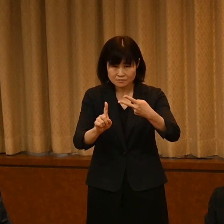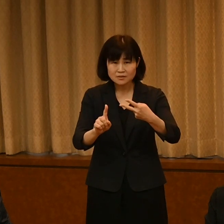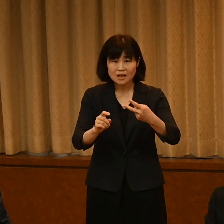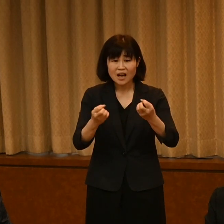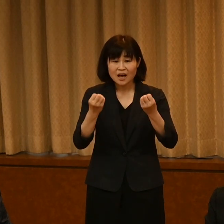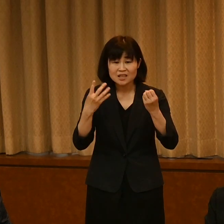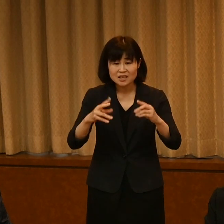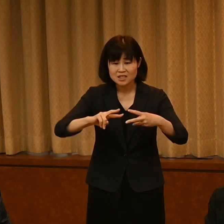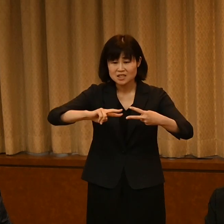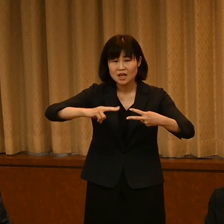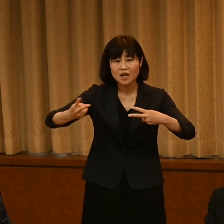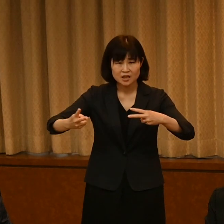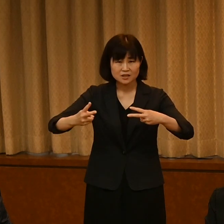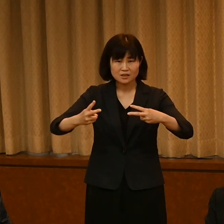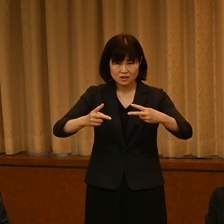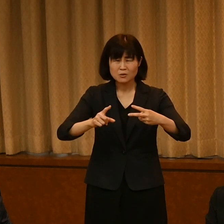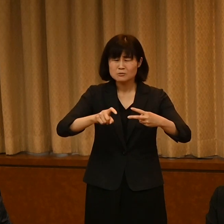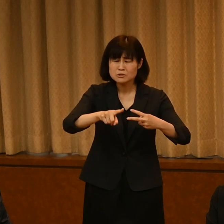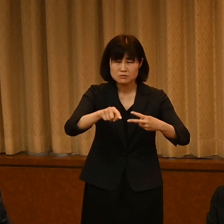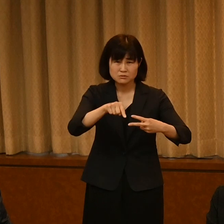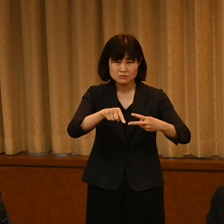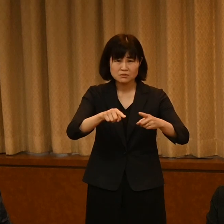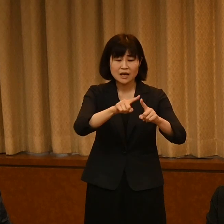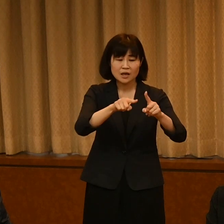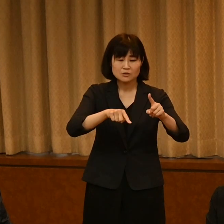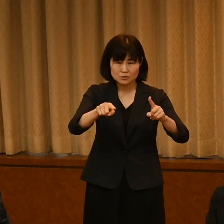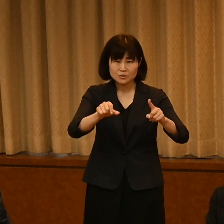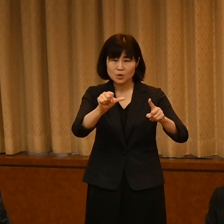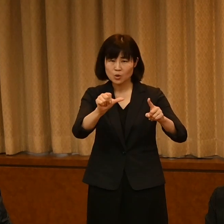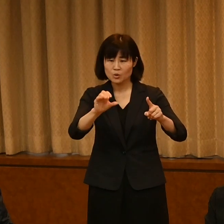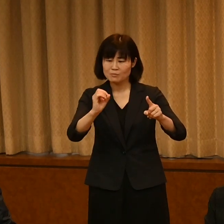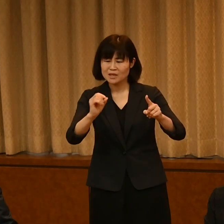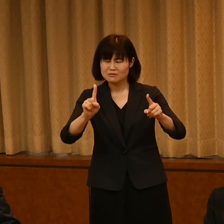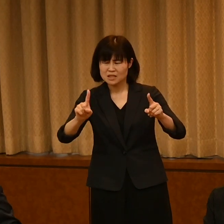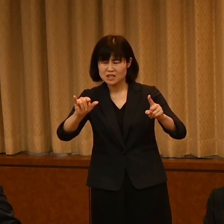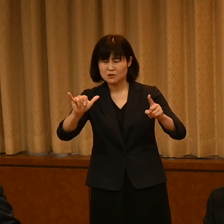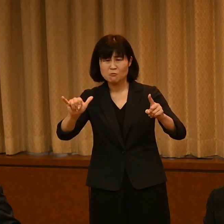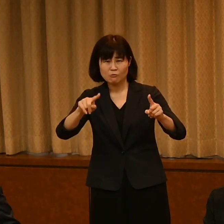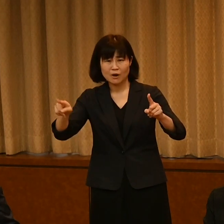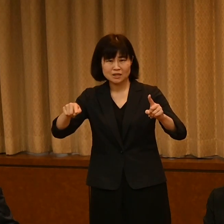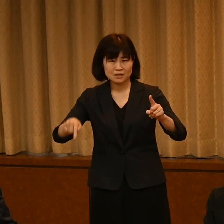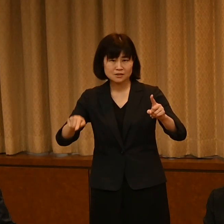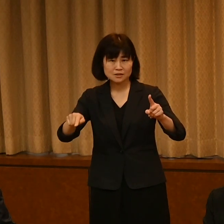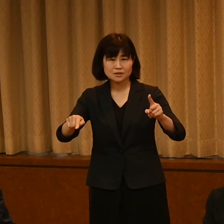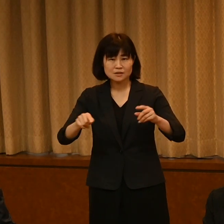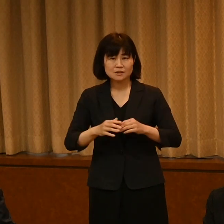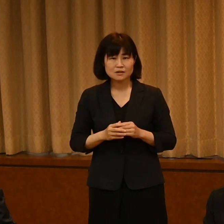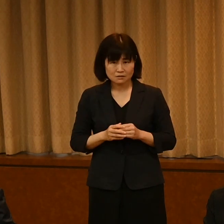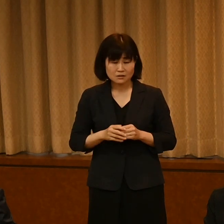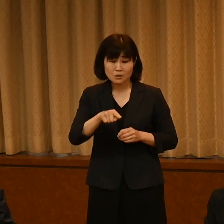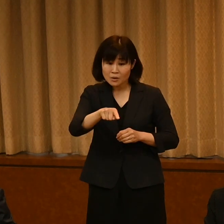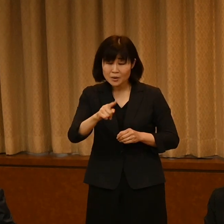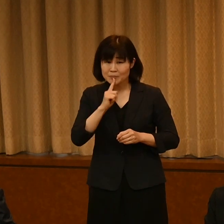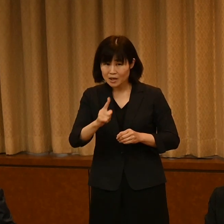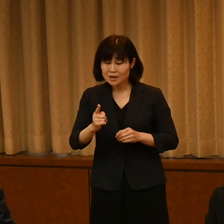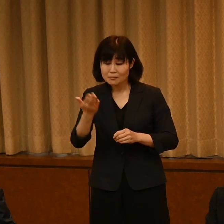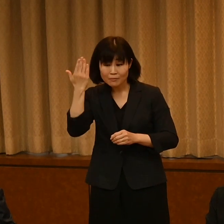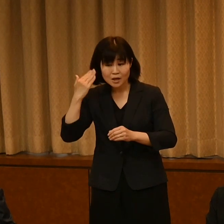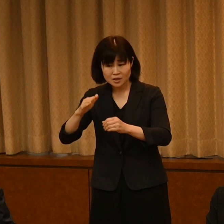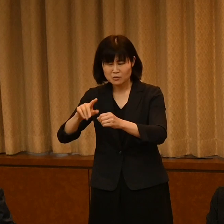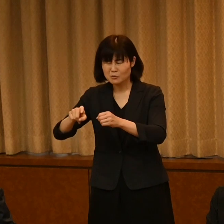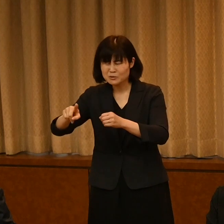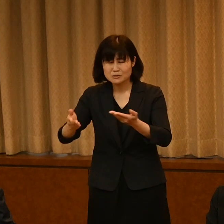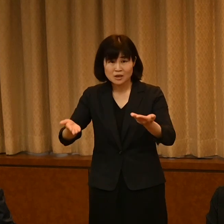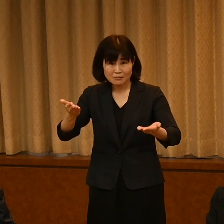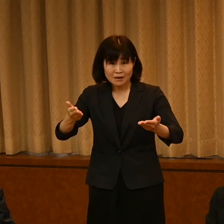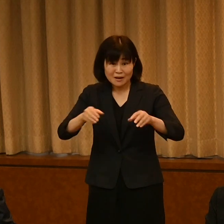N501Y 変異株の存在です。これまでよりも感染力が高いとされるこの変異株の感染者が本市